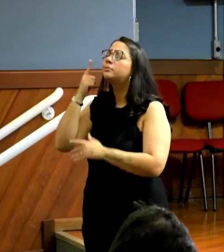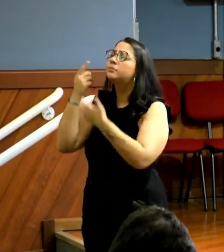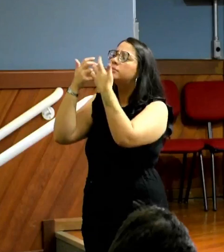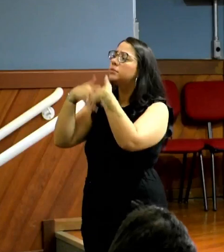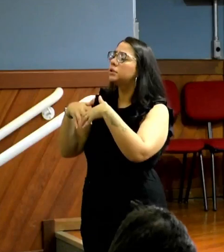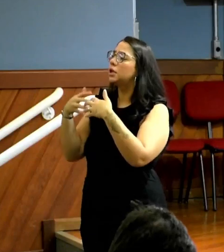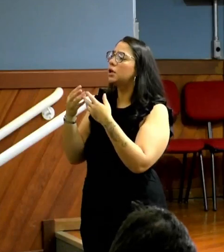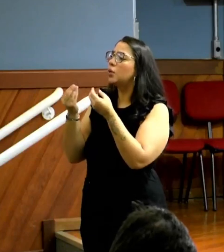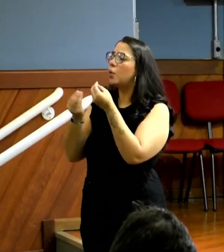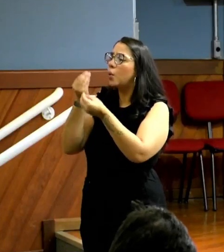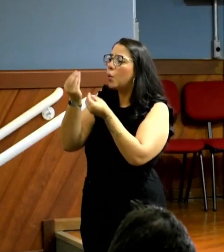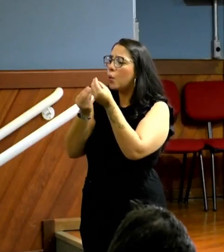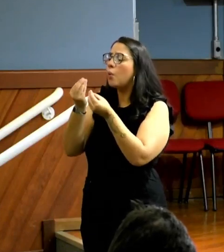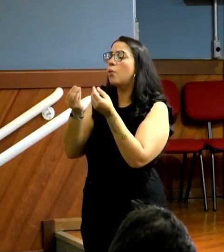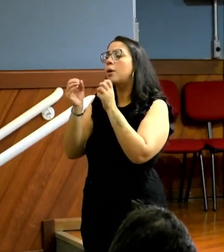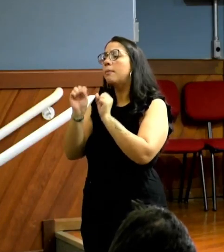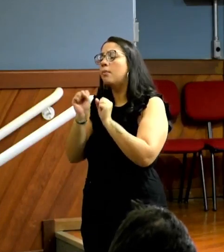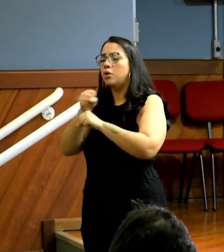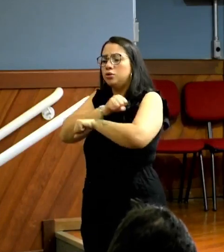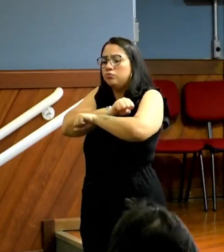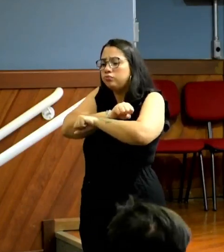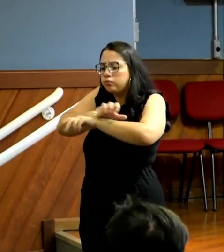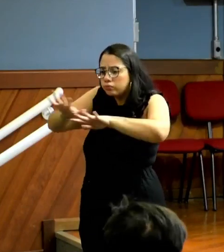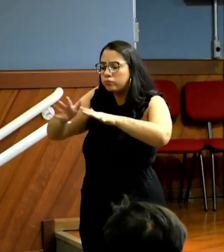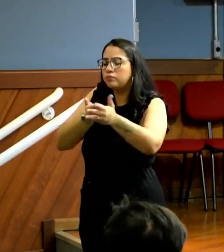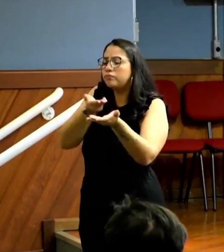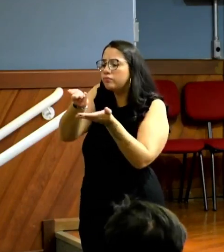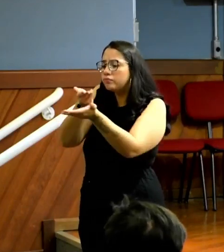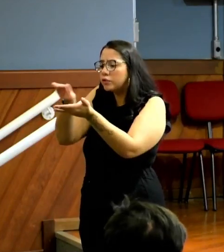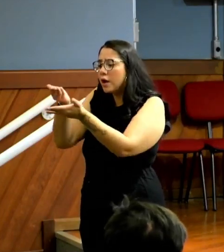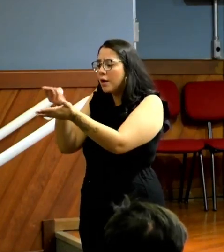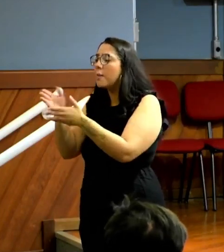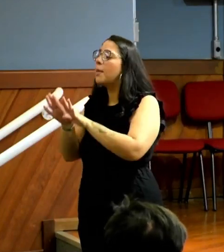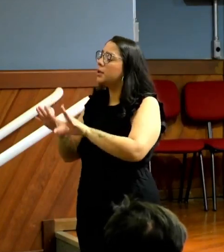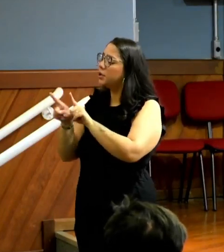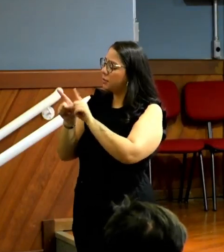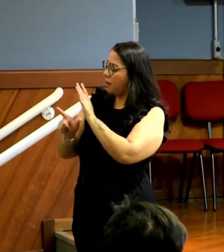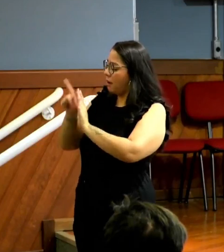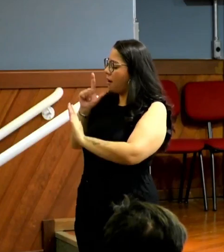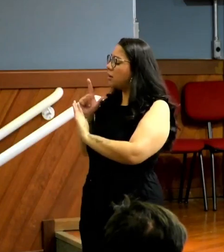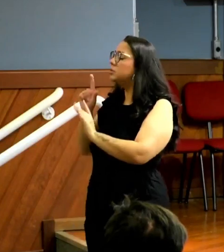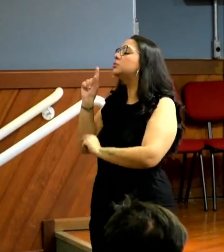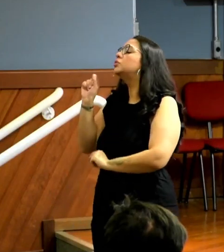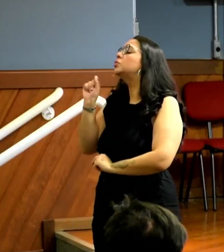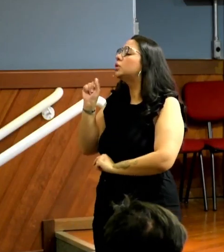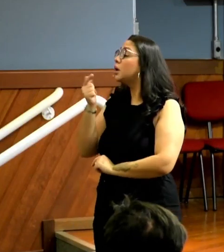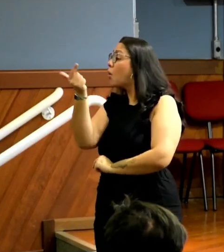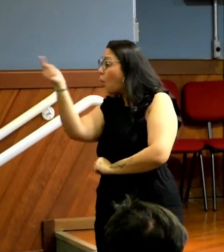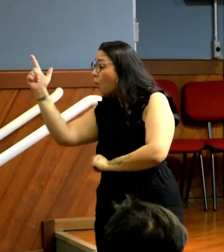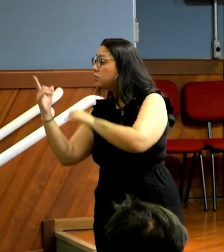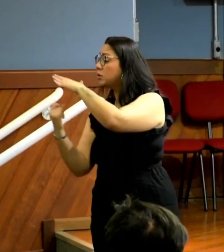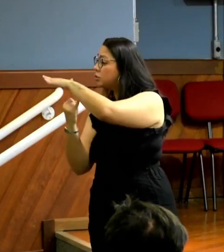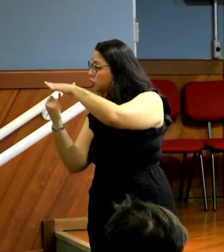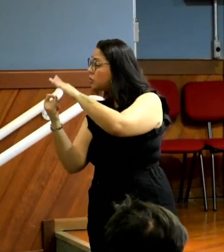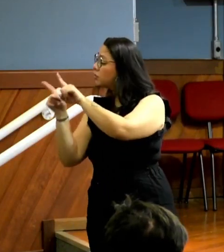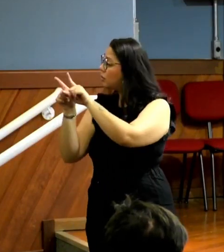que pudessem ser compartilhadas, mas eu queria já fazer esse meia-culpa, talvez, de vocês entenderem, até quem vem de outras instituições, de